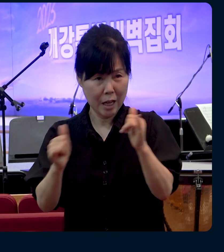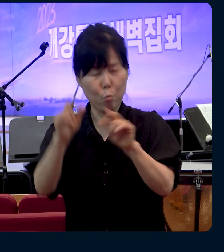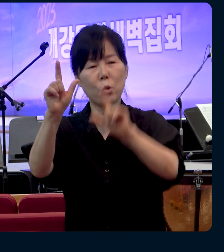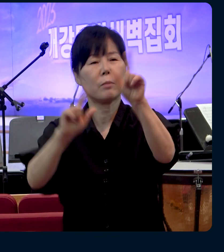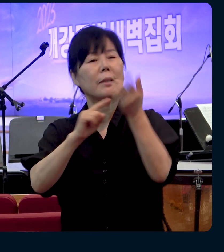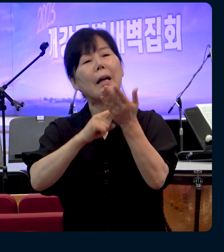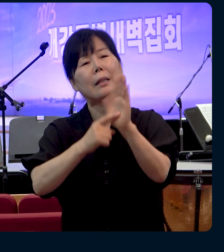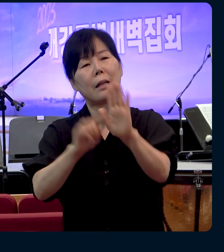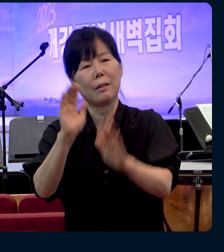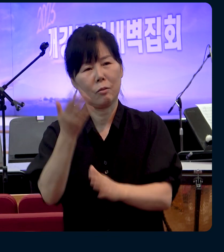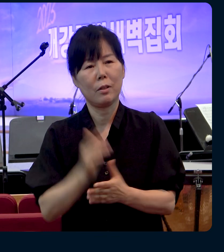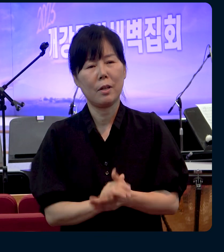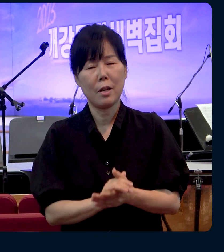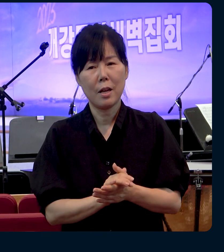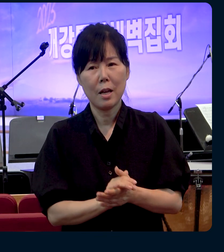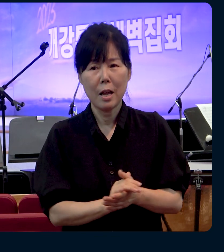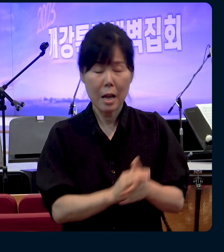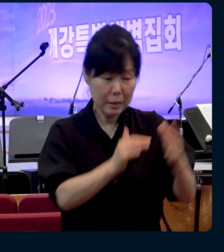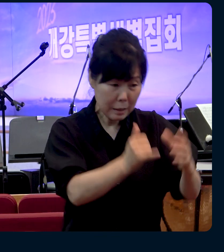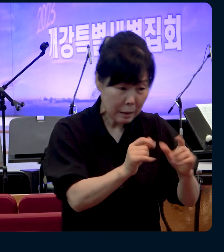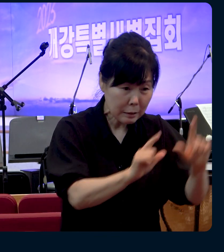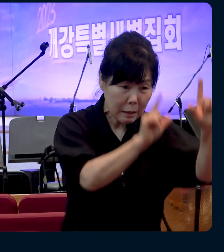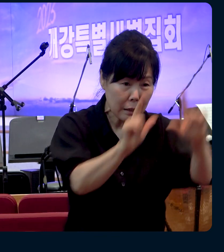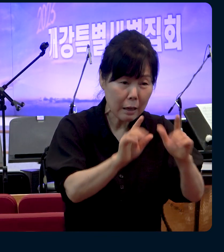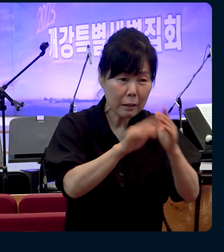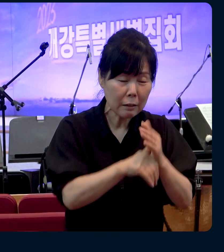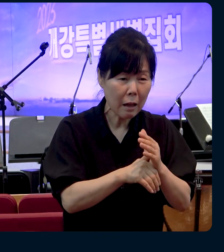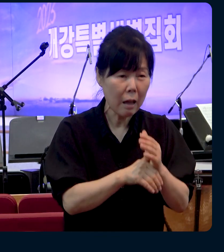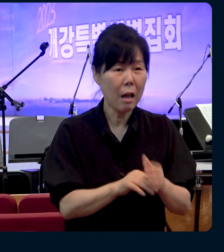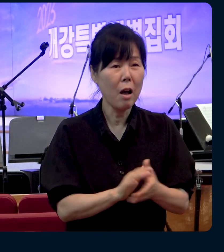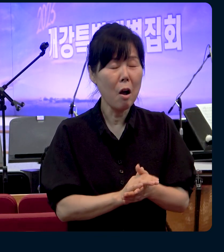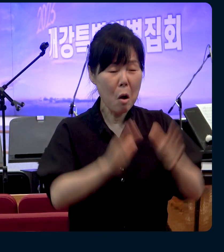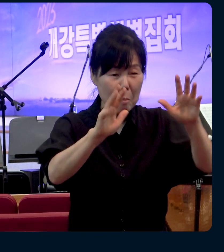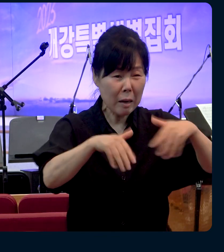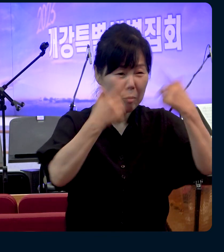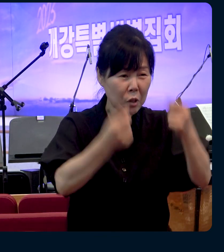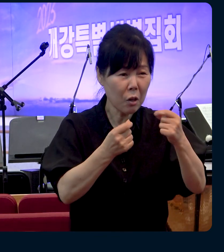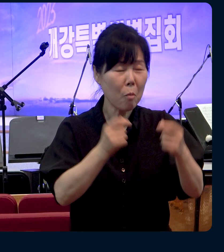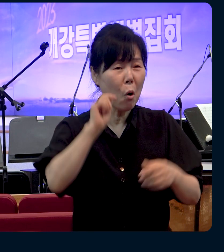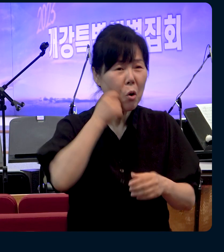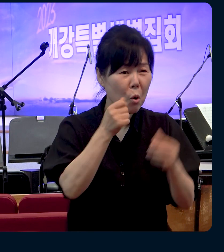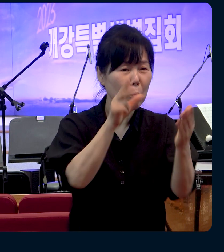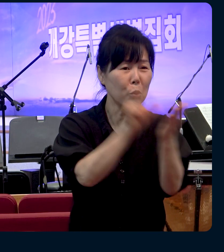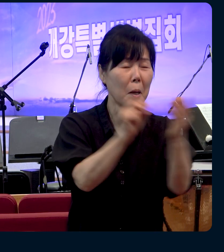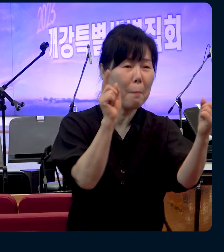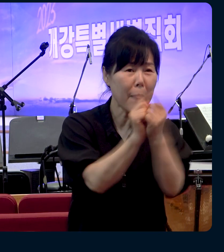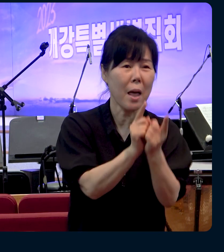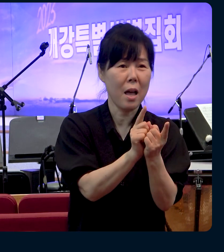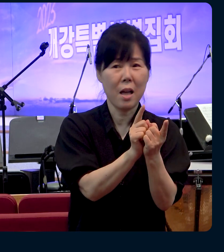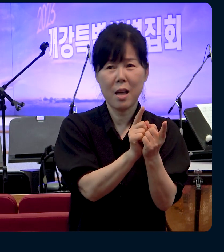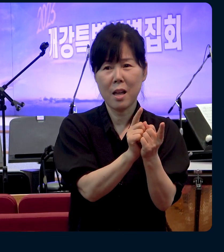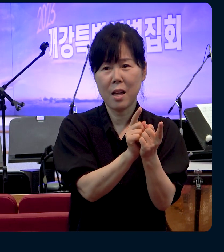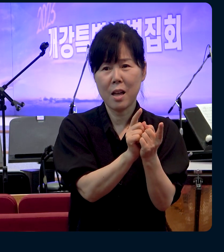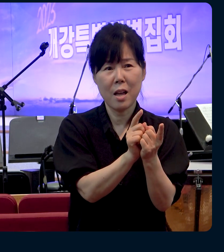세상 살면서 비바람 환난을 겪지 않는 인생이 어디 있습니까?